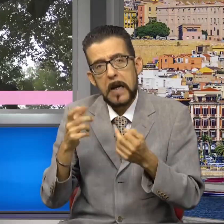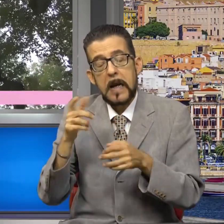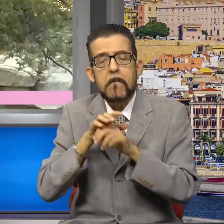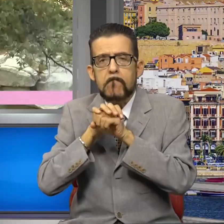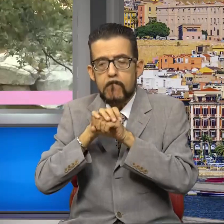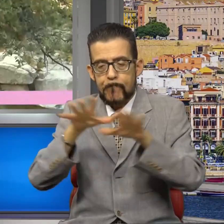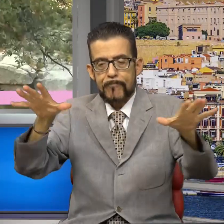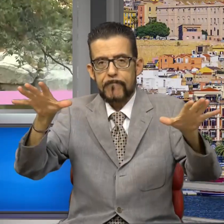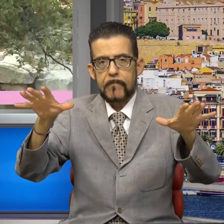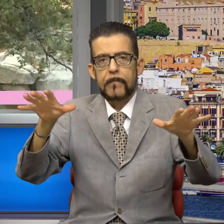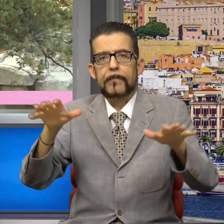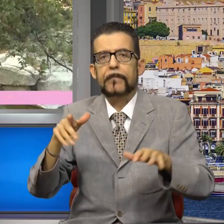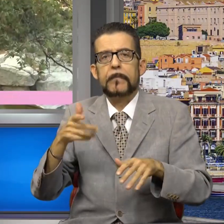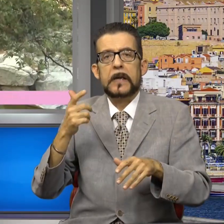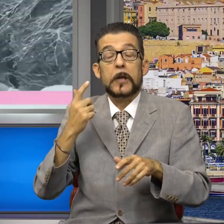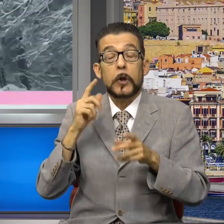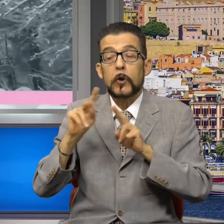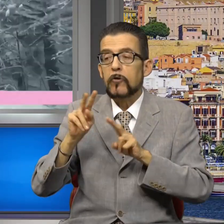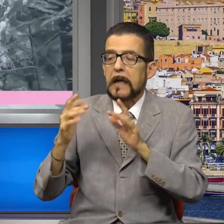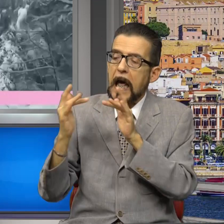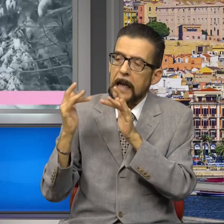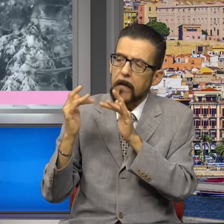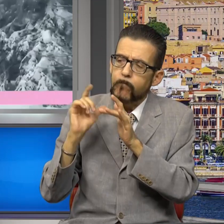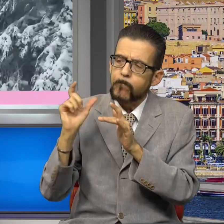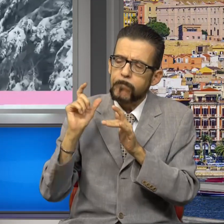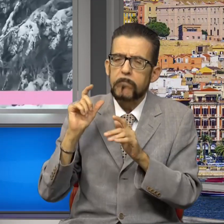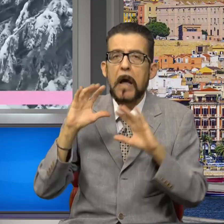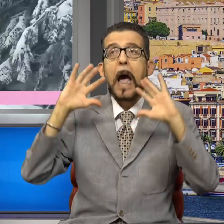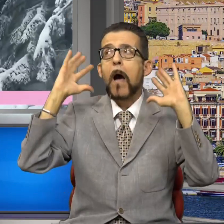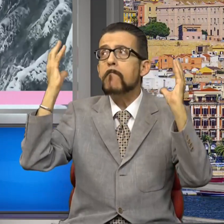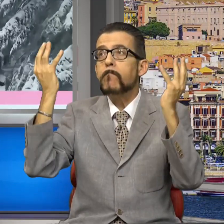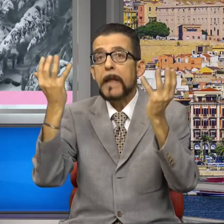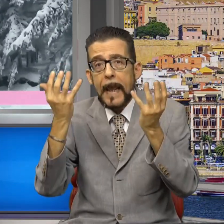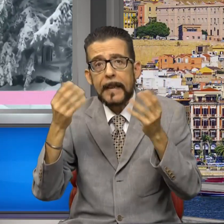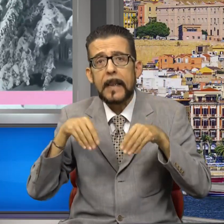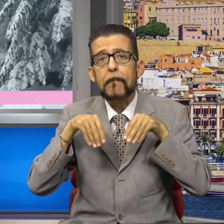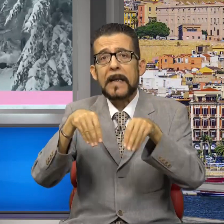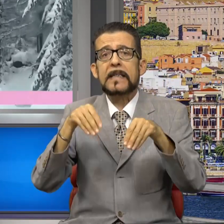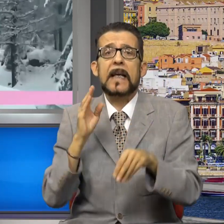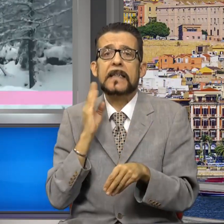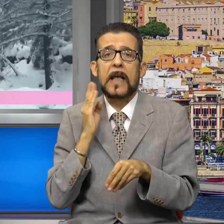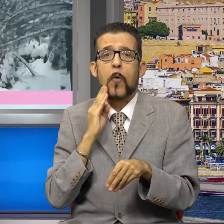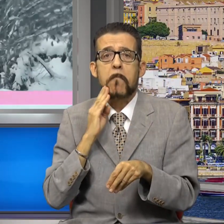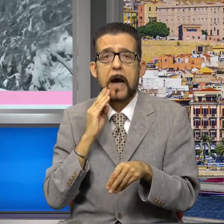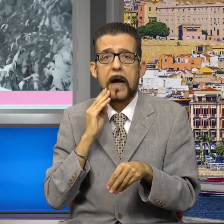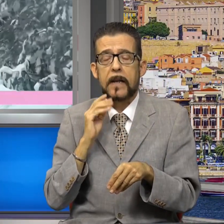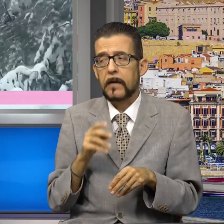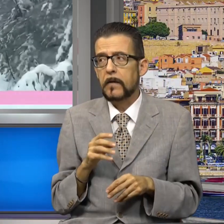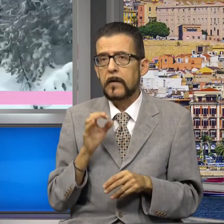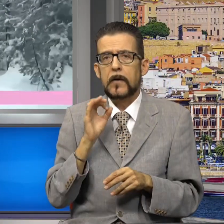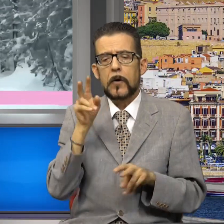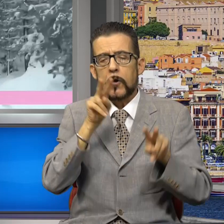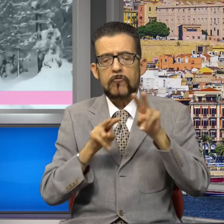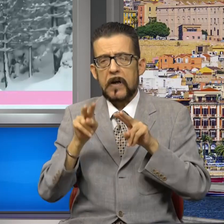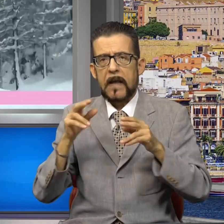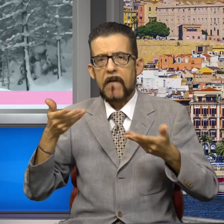diffusione, riuscendo ad impostare un rapporto armonico tra ambiente e presenza umana. L'obiettivo però è anche quello di equilibrare, insomma,